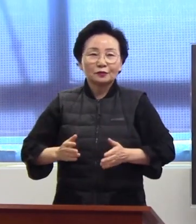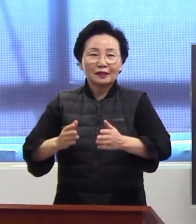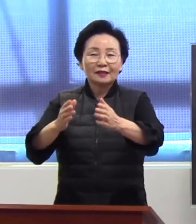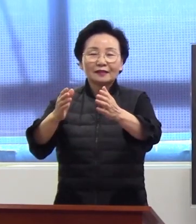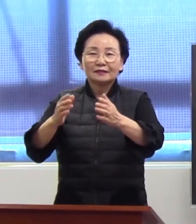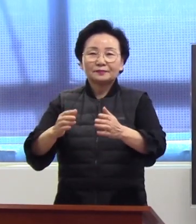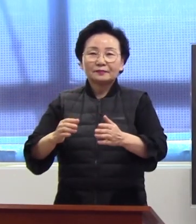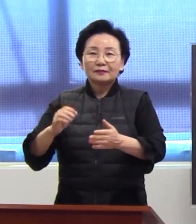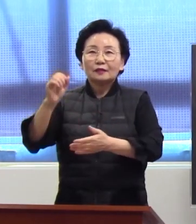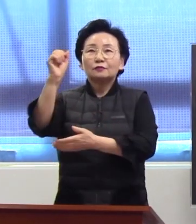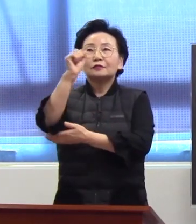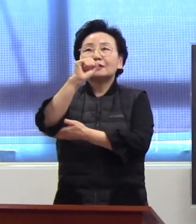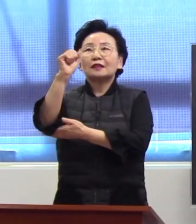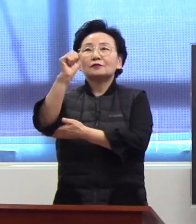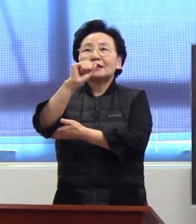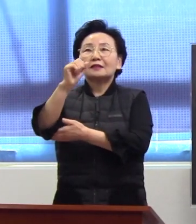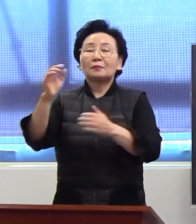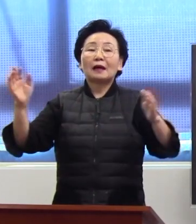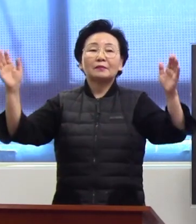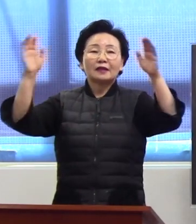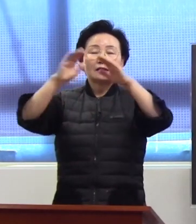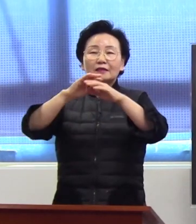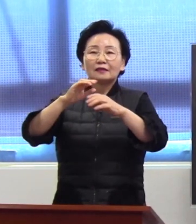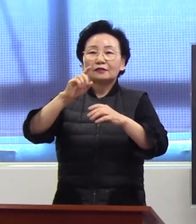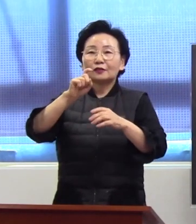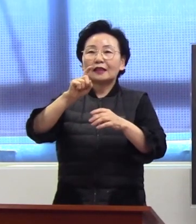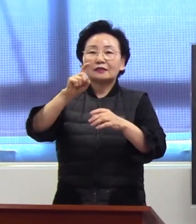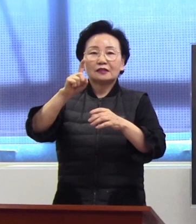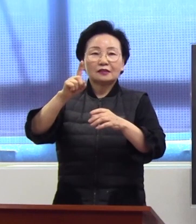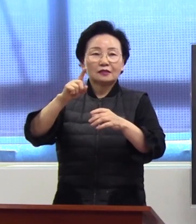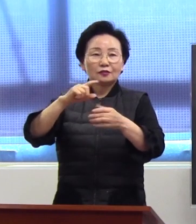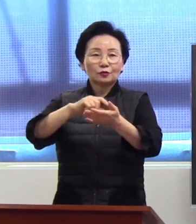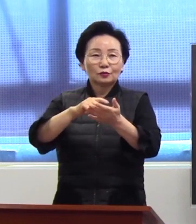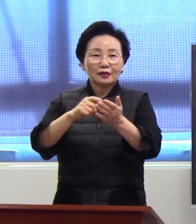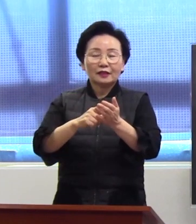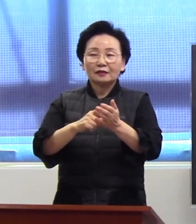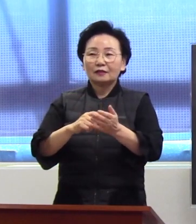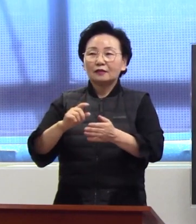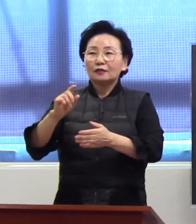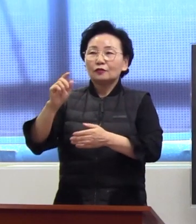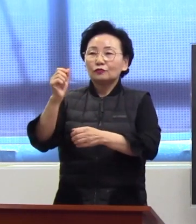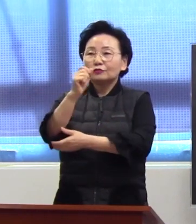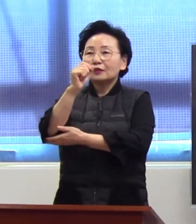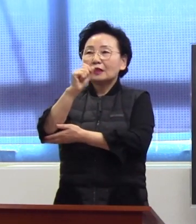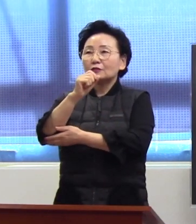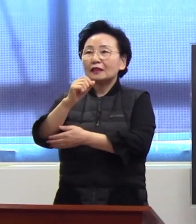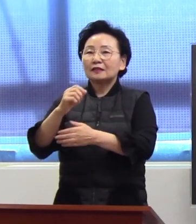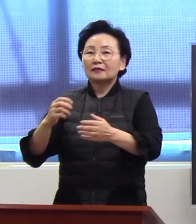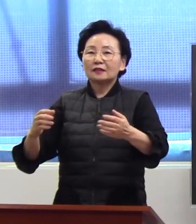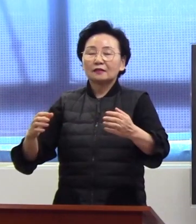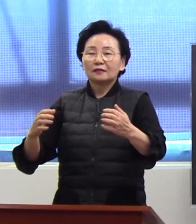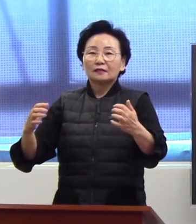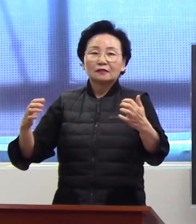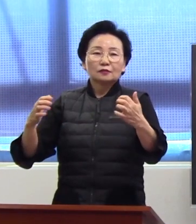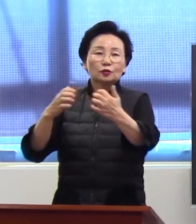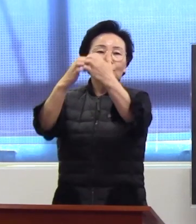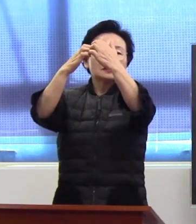고속도로에 운전하고 가는데 밤에 11시 정도에 운전하고 가는데 그냥